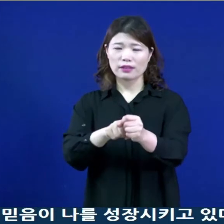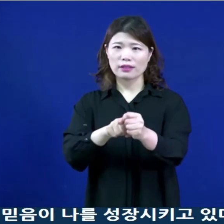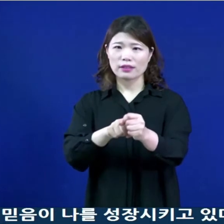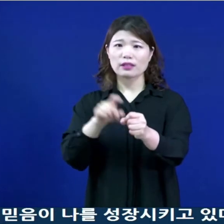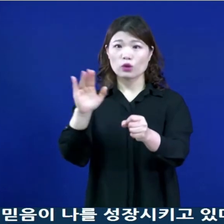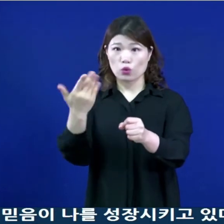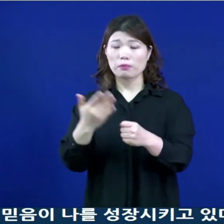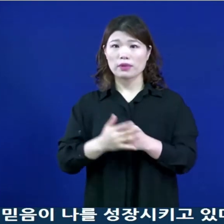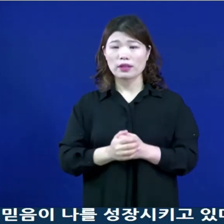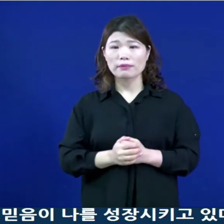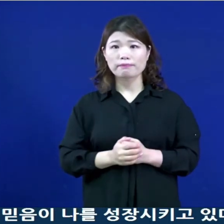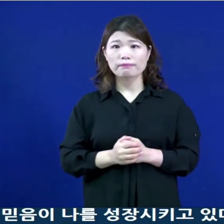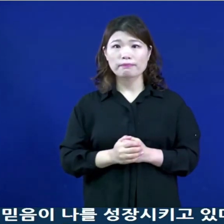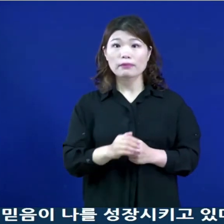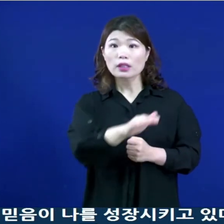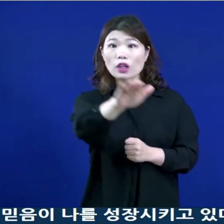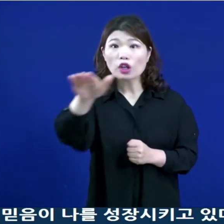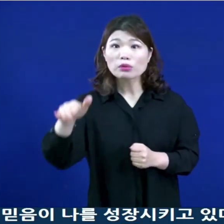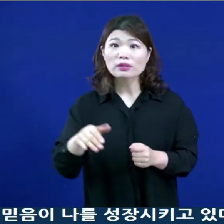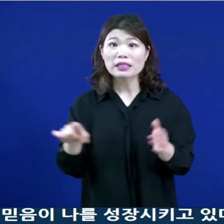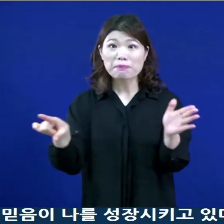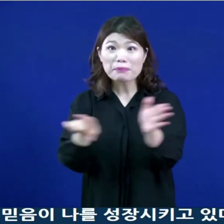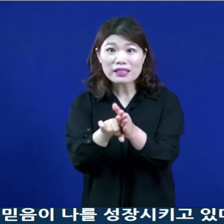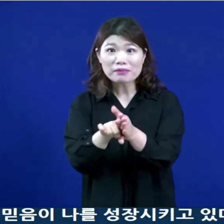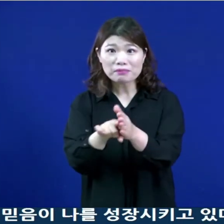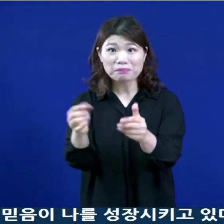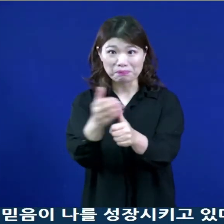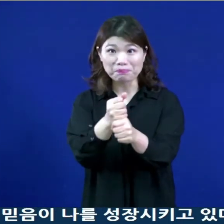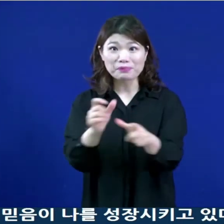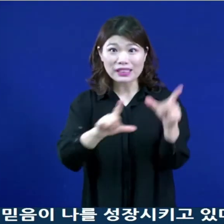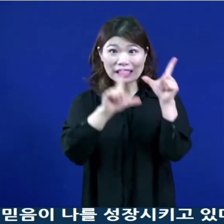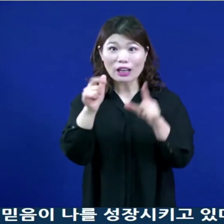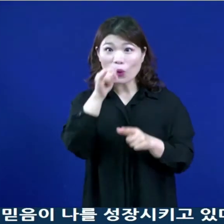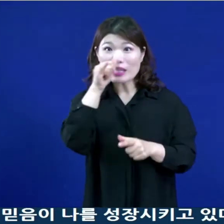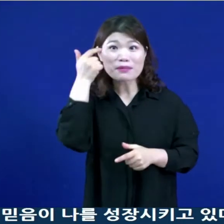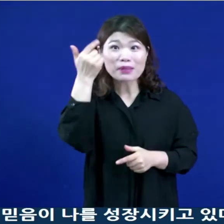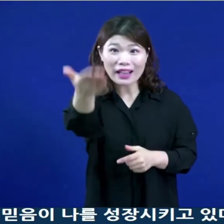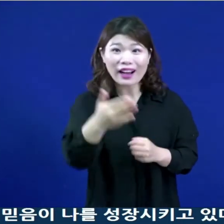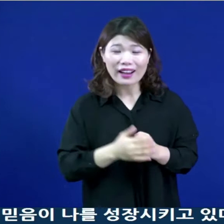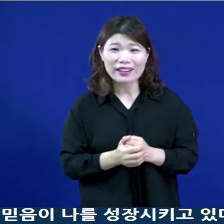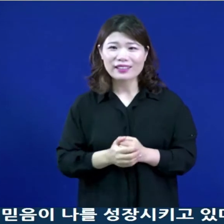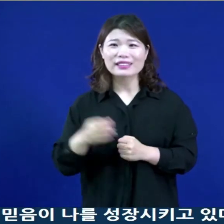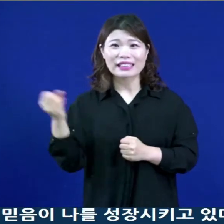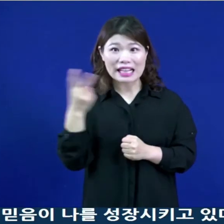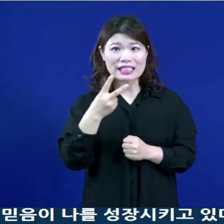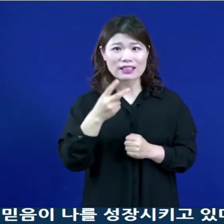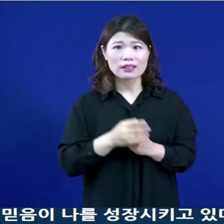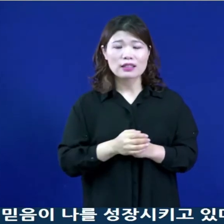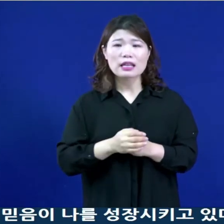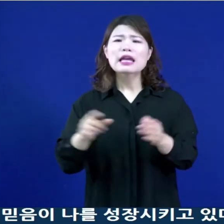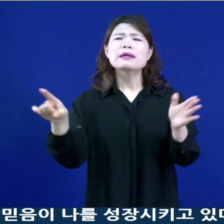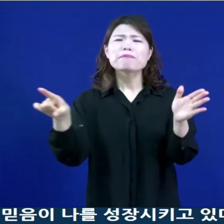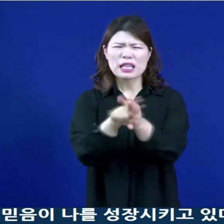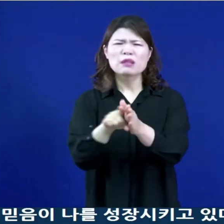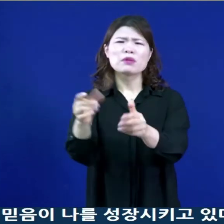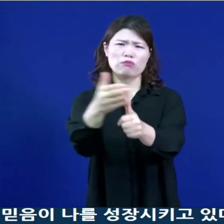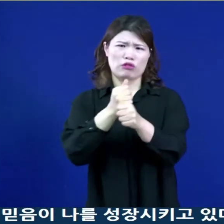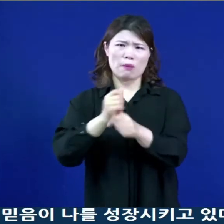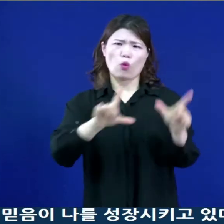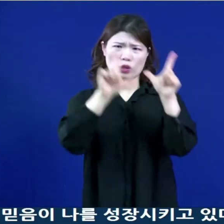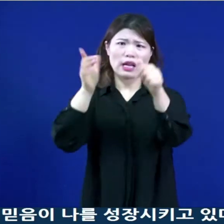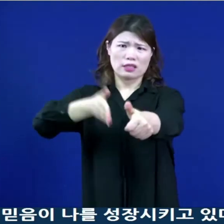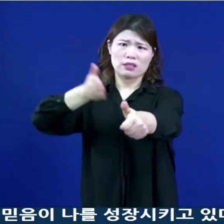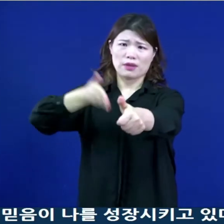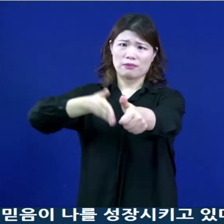여러분, 믿음을 붙들고 살고 계시죠? 한 번 더 묻습니다. 사랑하는 여러분, 믿음을 붙들고 사시기를 주의 이름으로